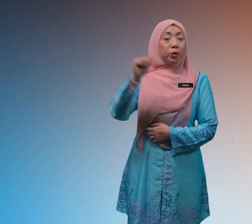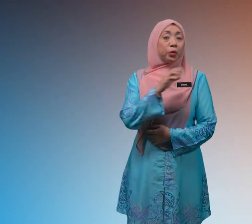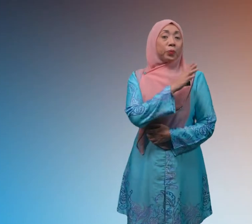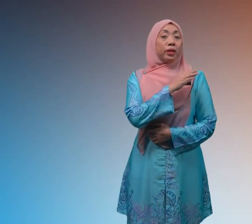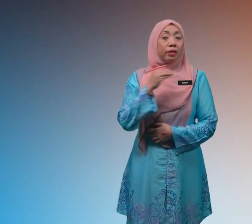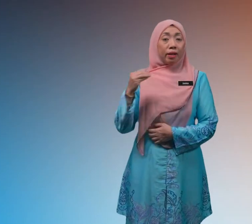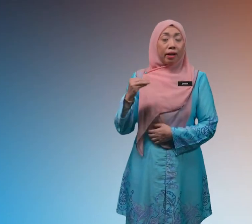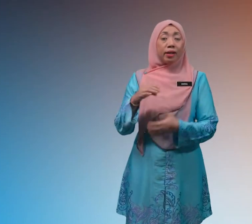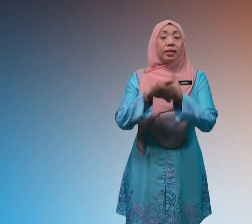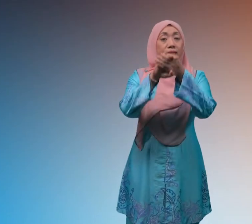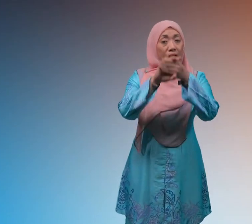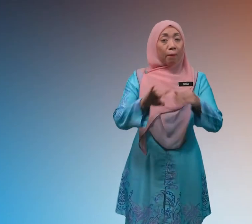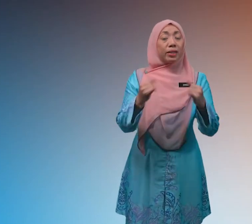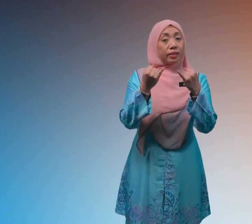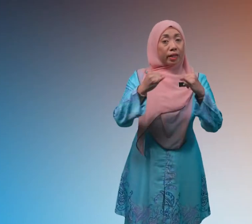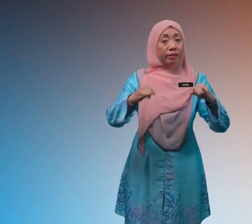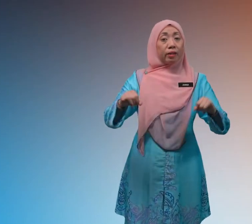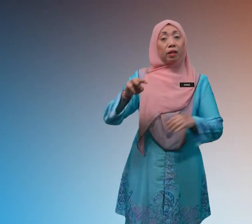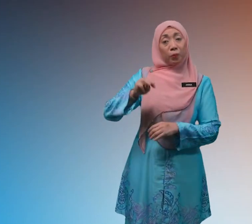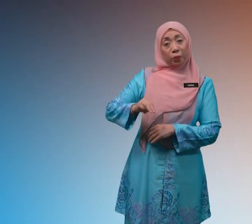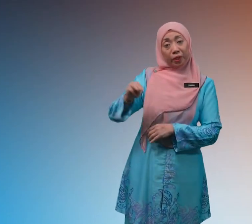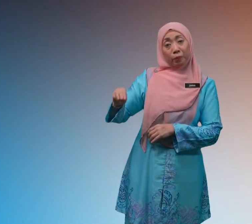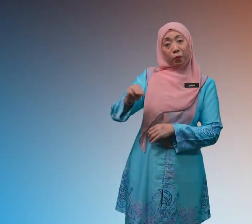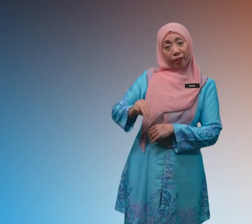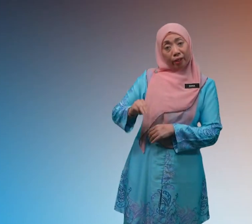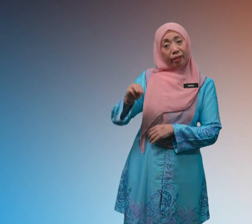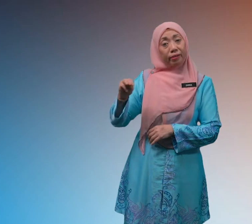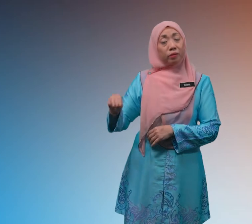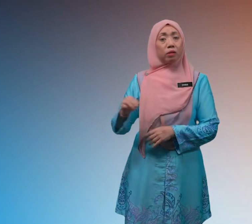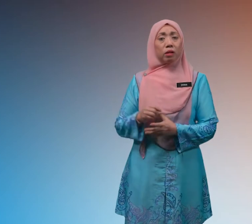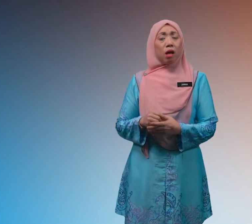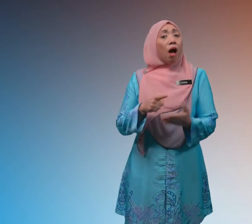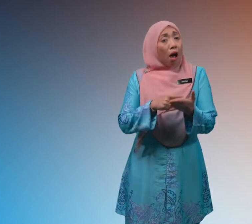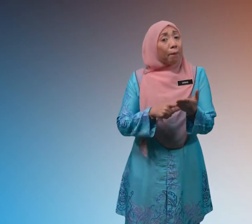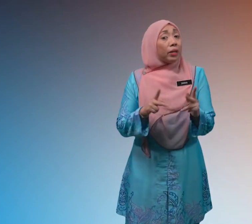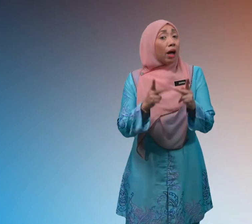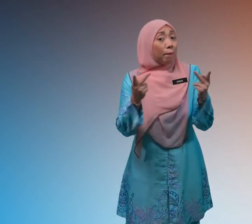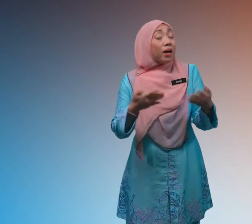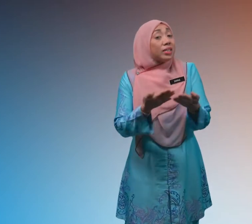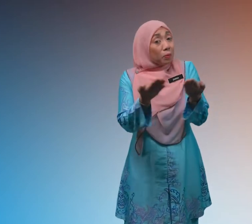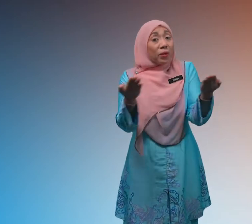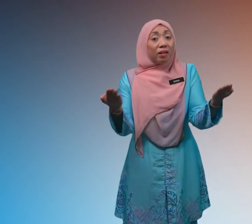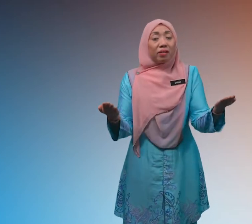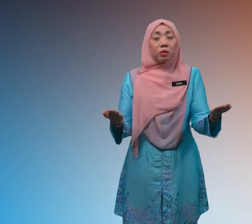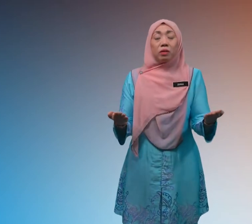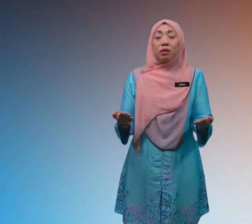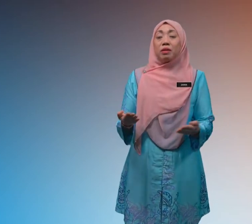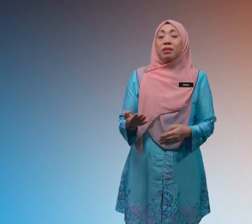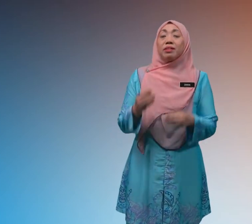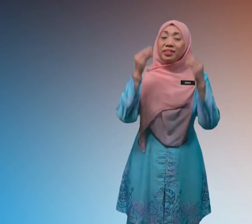Assalamualaikum dan selamat sejahtera murid-murid. Apa khabar semua?